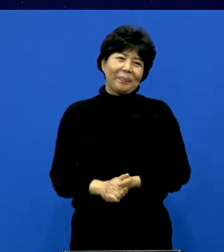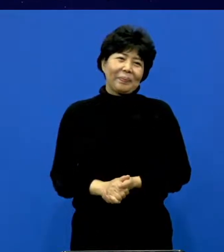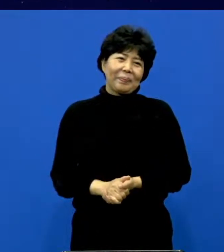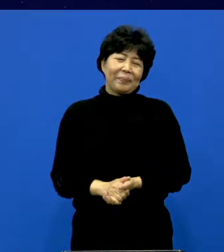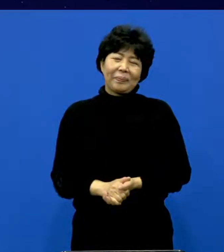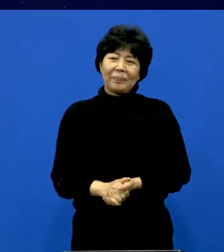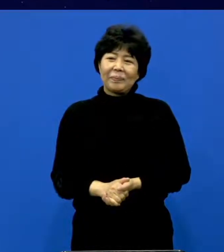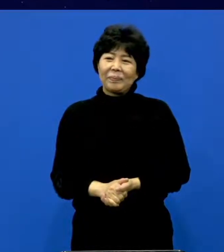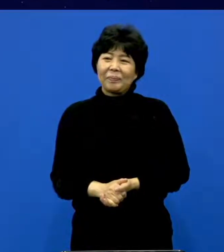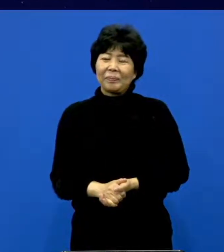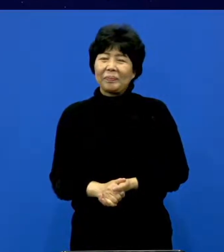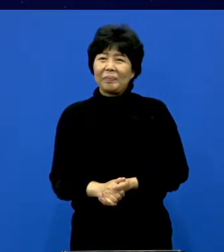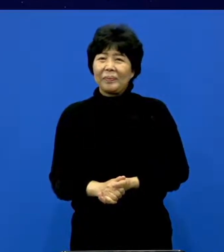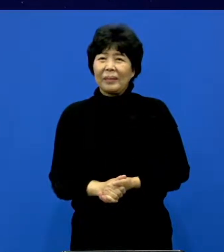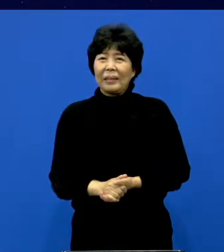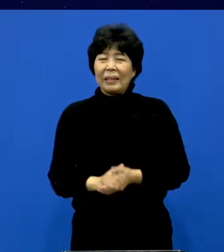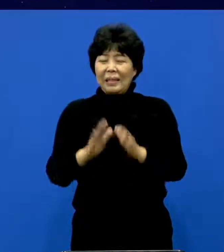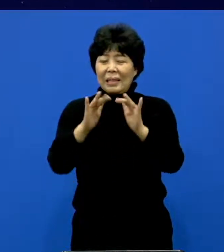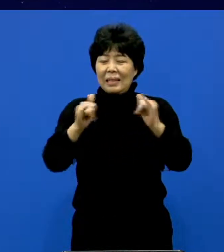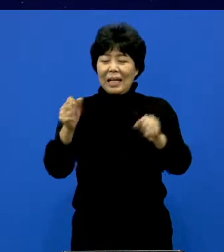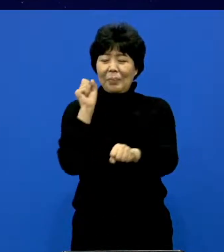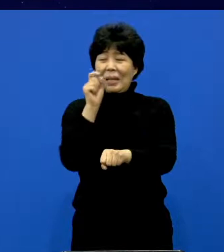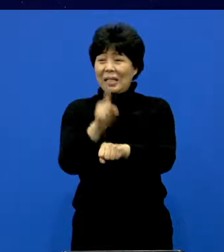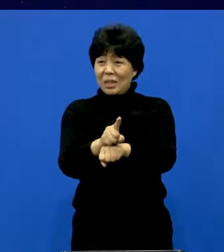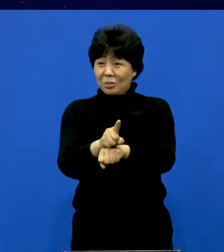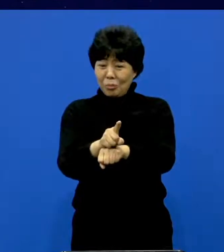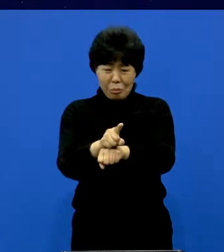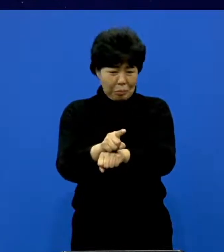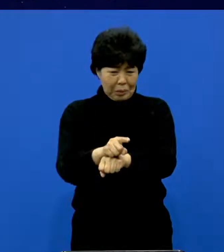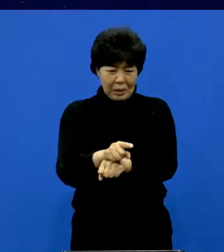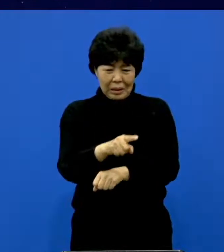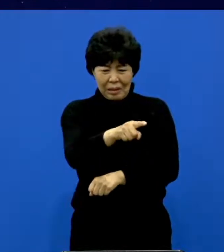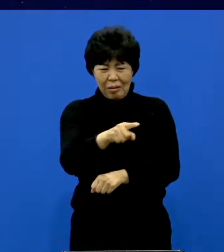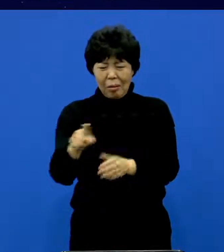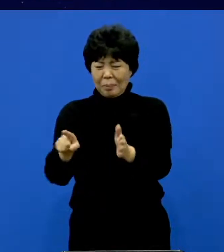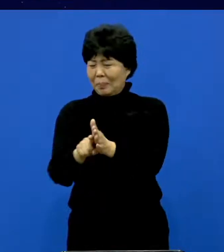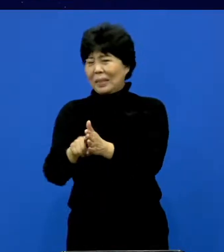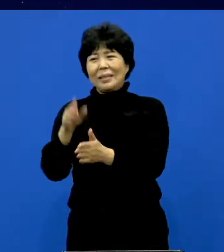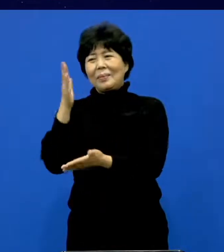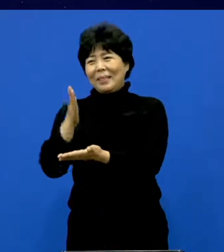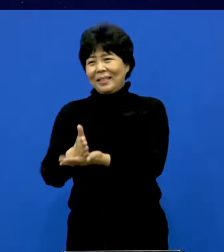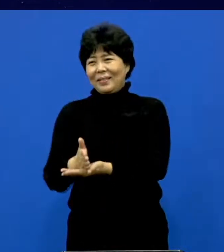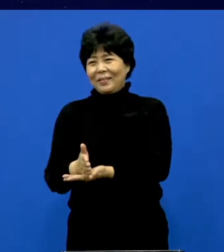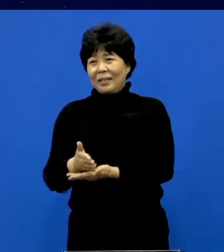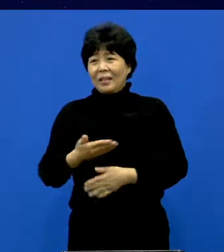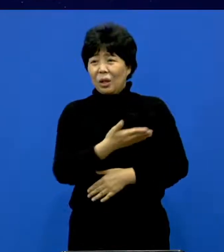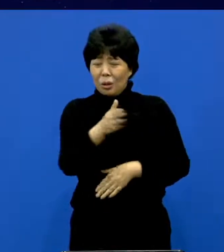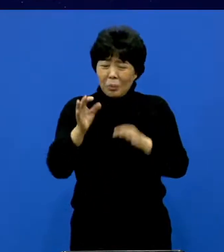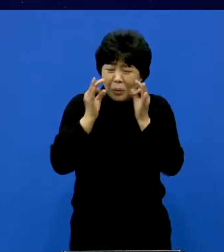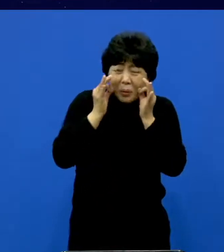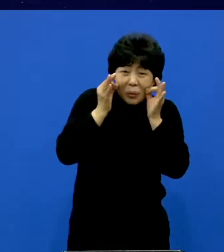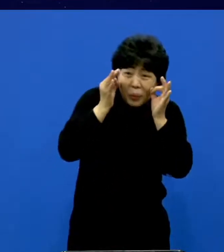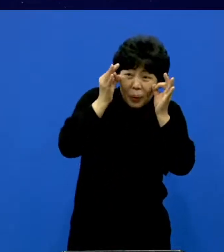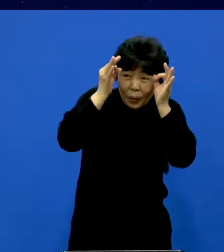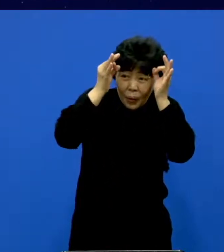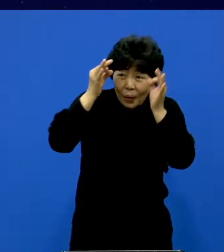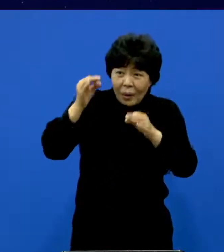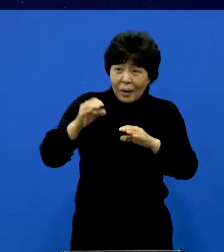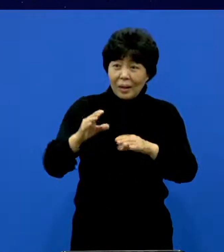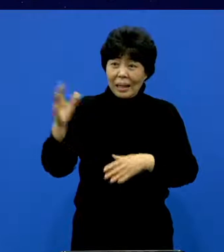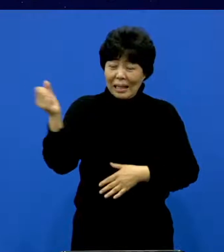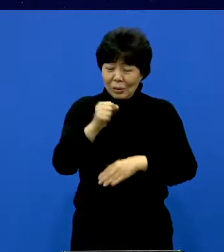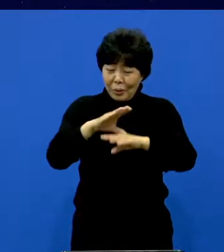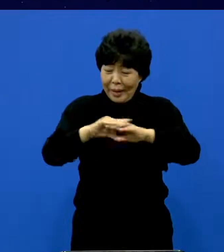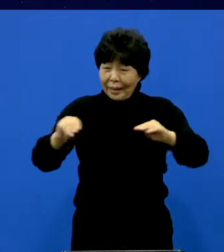여러분 성품을 의지하지 마십시오. 여러분들의 개인의 성격을 의지하지 마시고 여러분들의 어떤 노력으로만 안 되고 어떤 특별한 방법론이 있는 것도